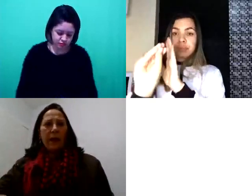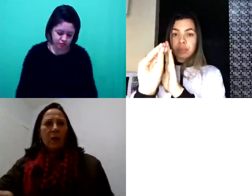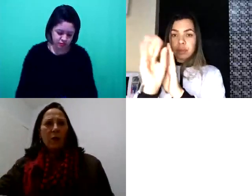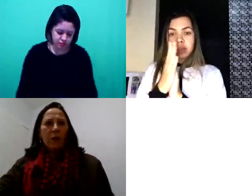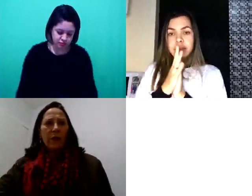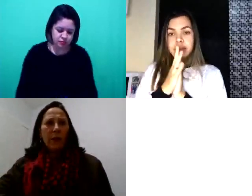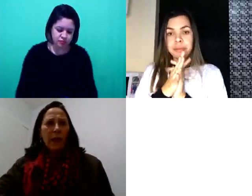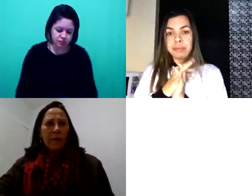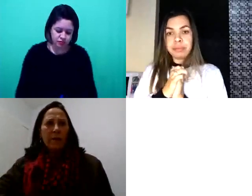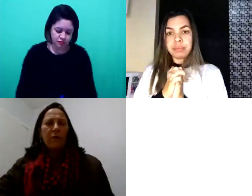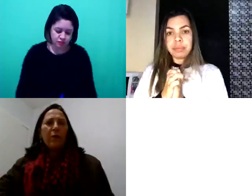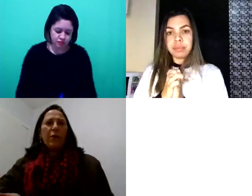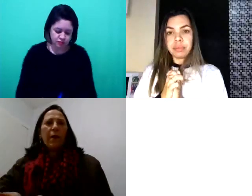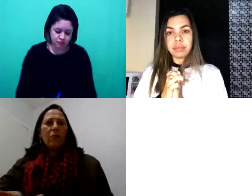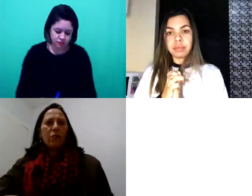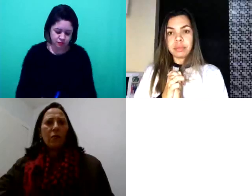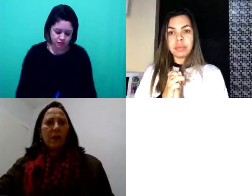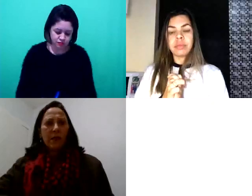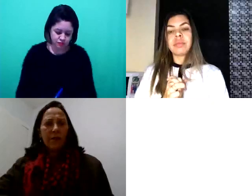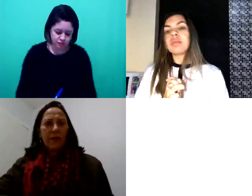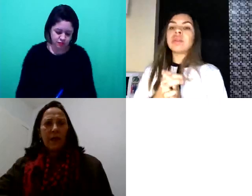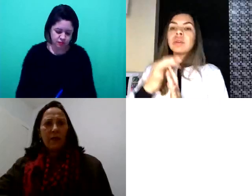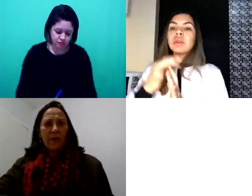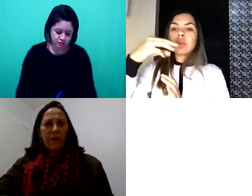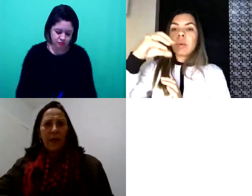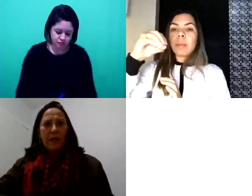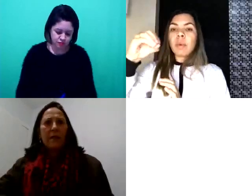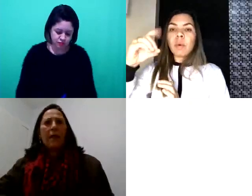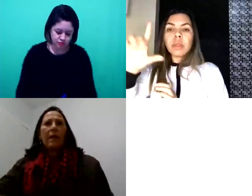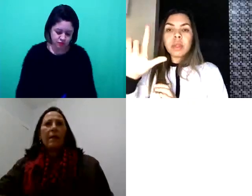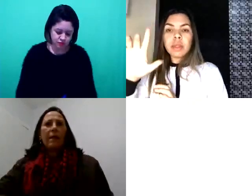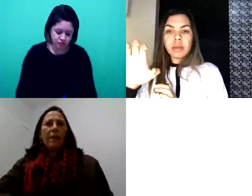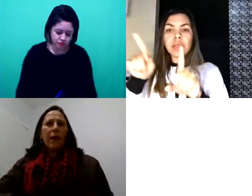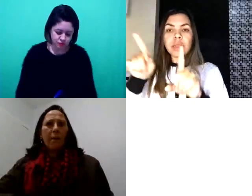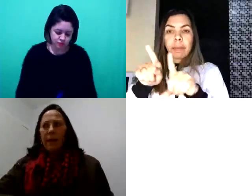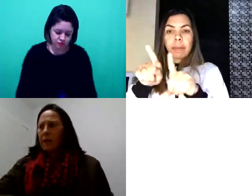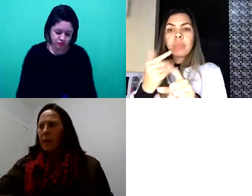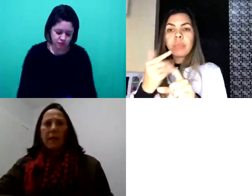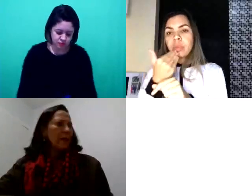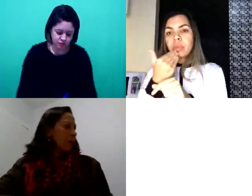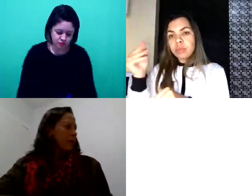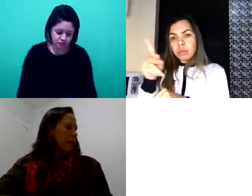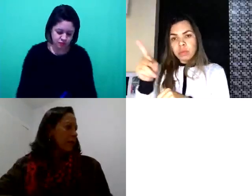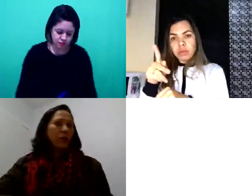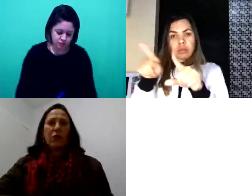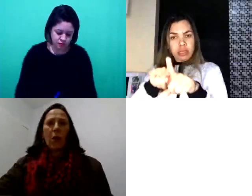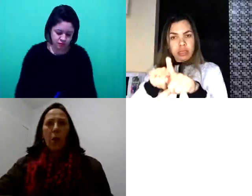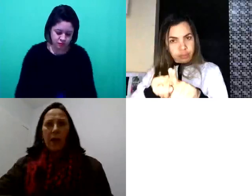lá no Moodle também. Vou pedir para os tutores reforçarem com vocês. Não perderem, então, nossa reunião no dia